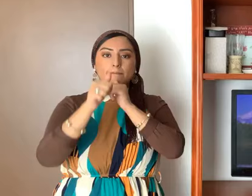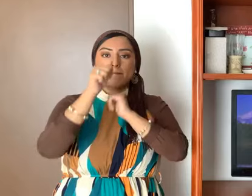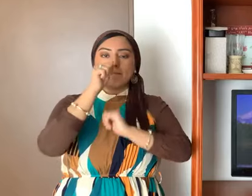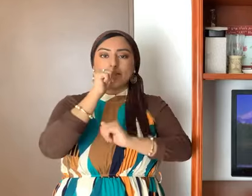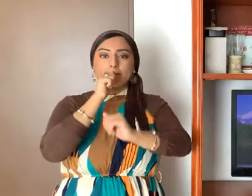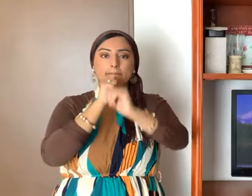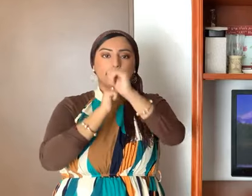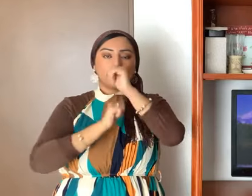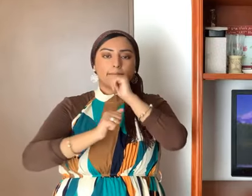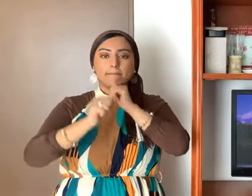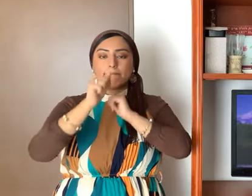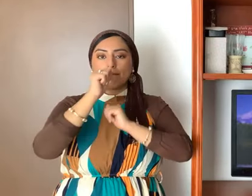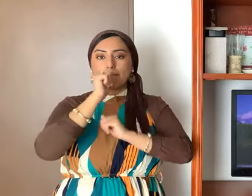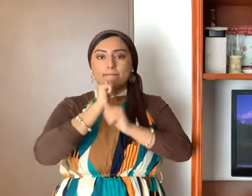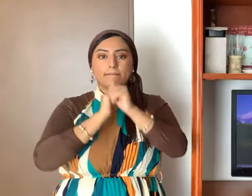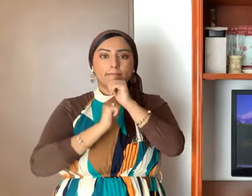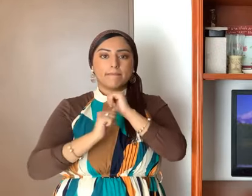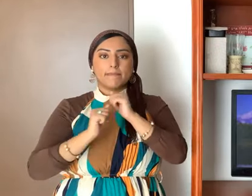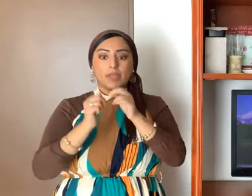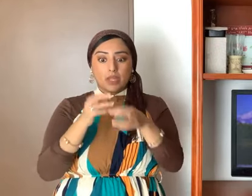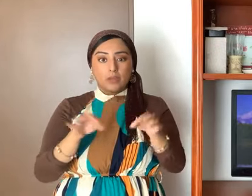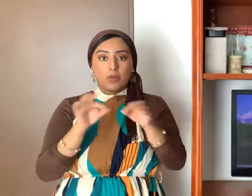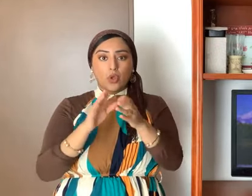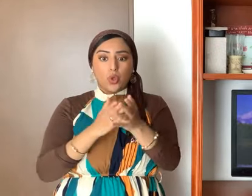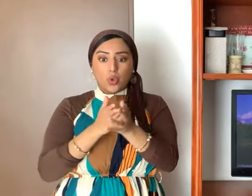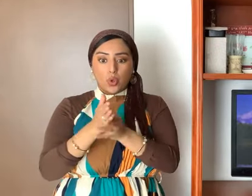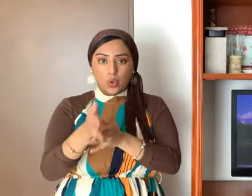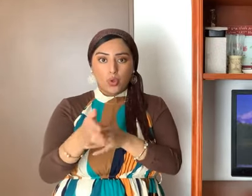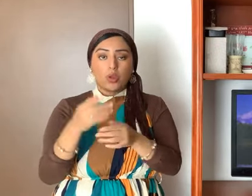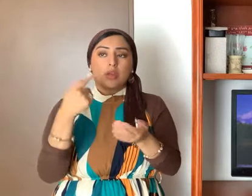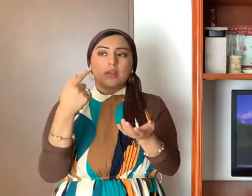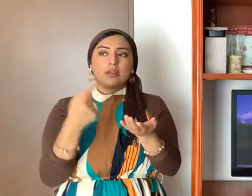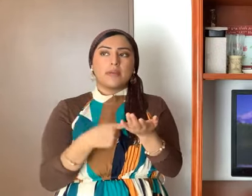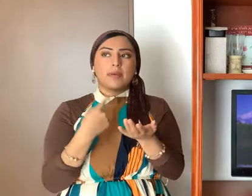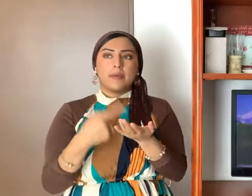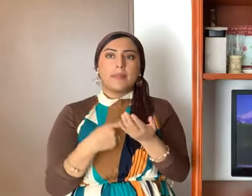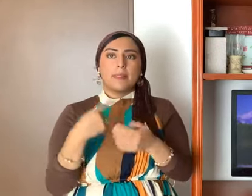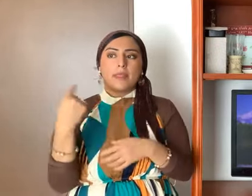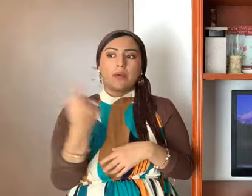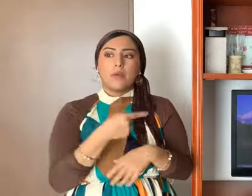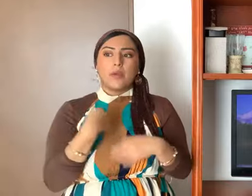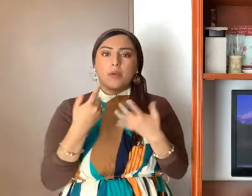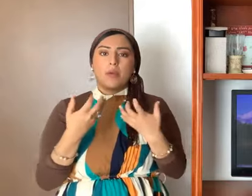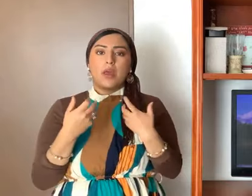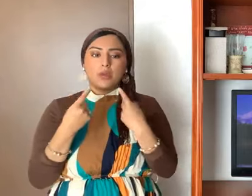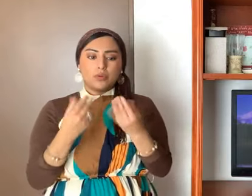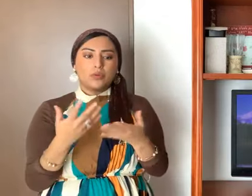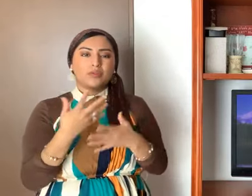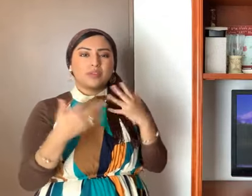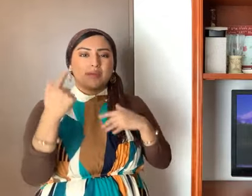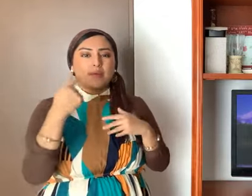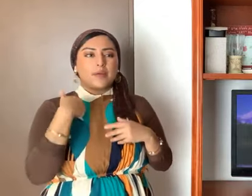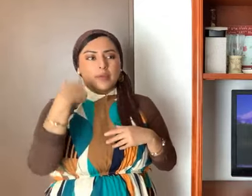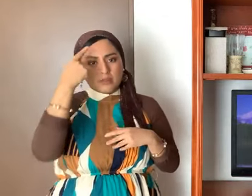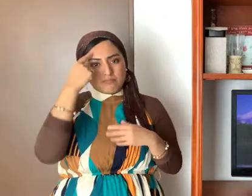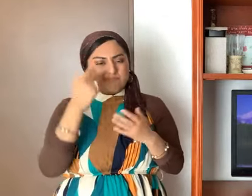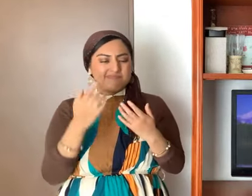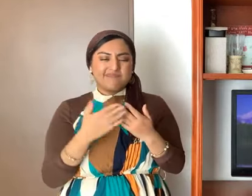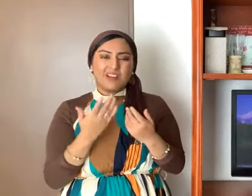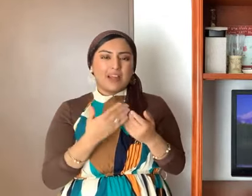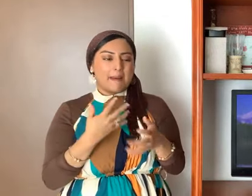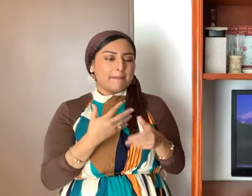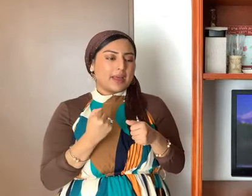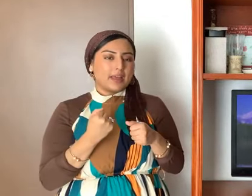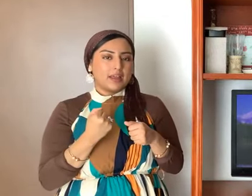Para decir esto hay que pasarlo. A veces Nosotros queremos hacer algo y pensamos que saldrá rápido y